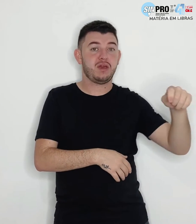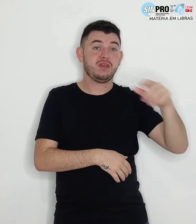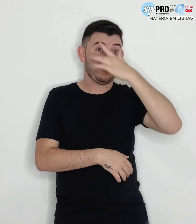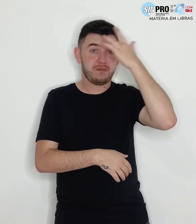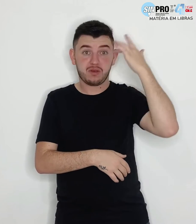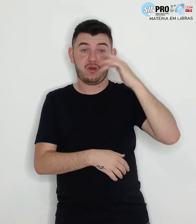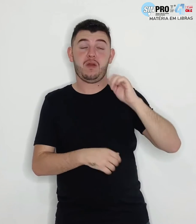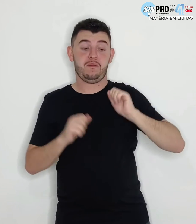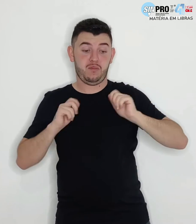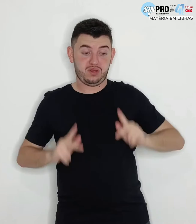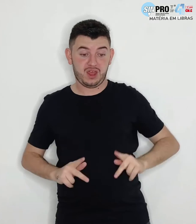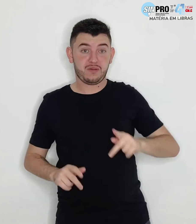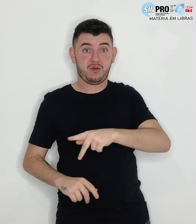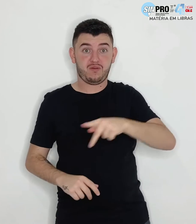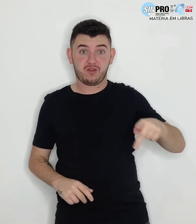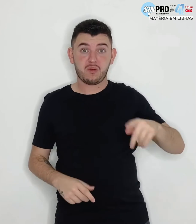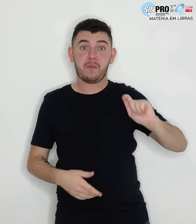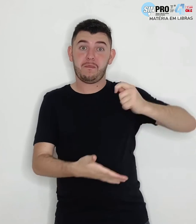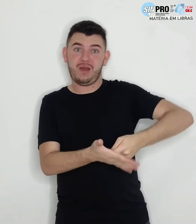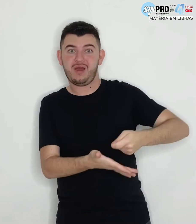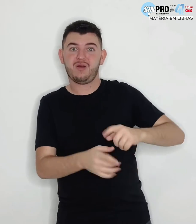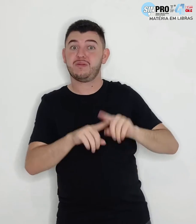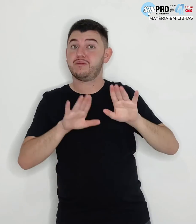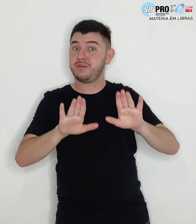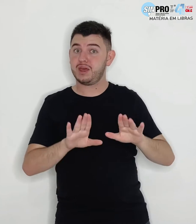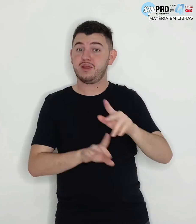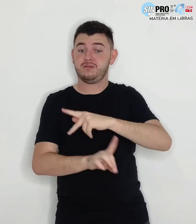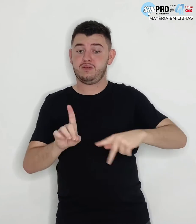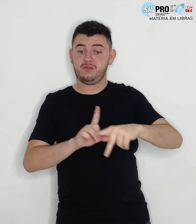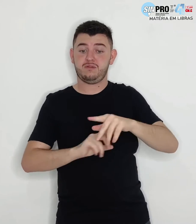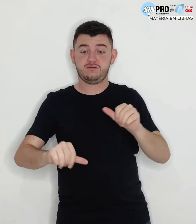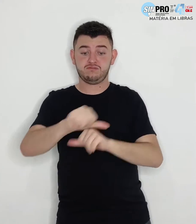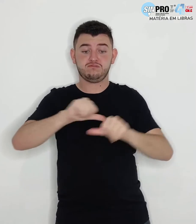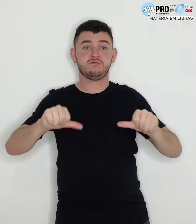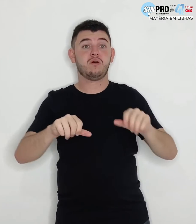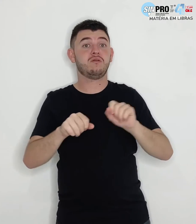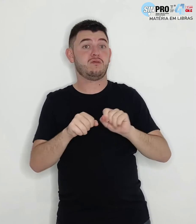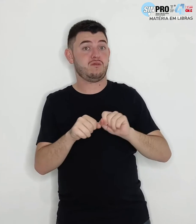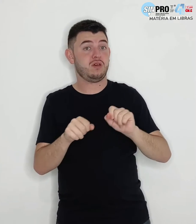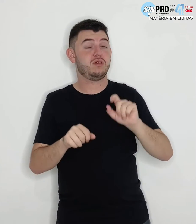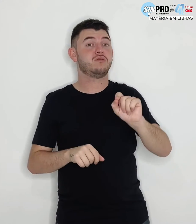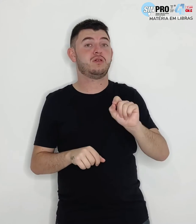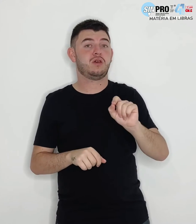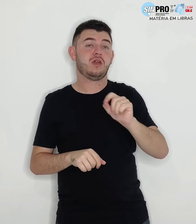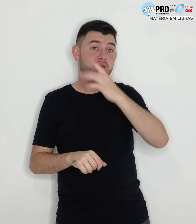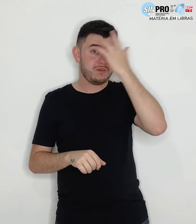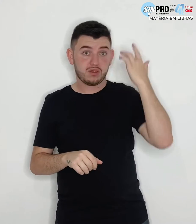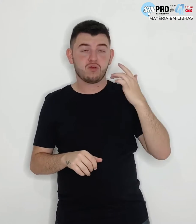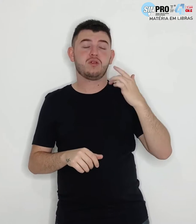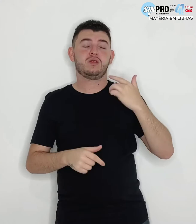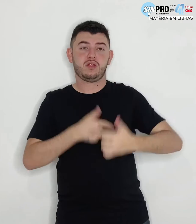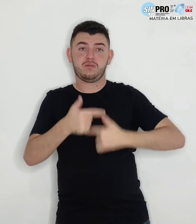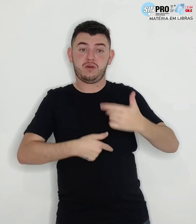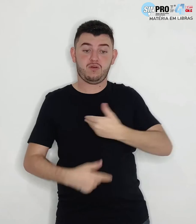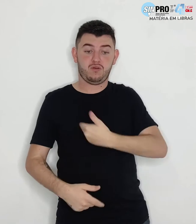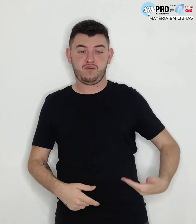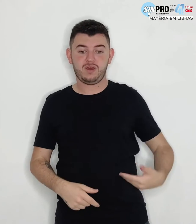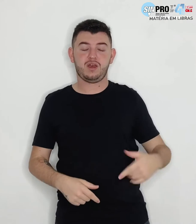para professores aposentados, a reforma da Previdência deixou em aberto para os servidores do DF as mudanças nas regras